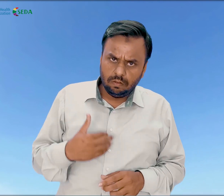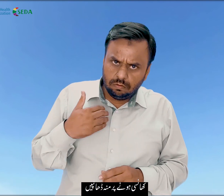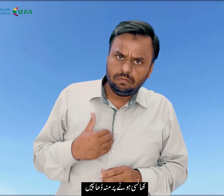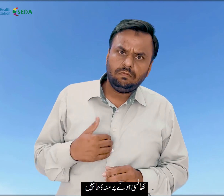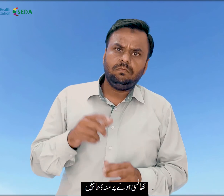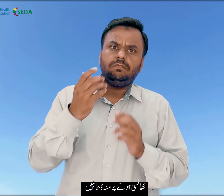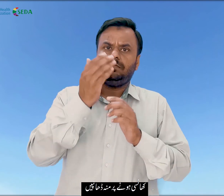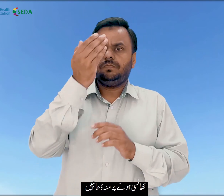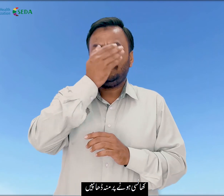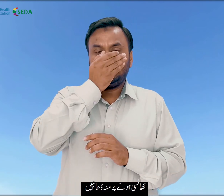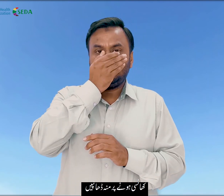کھانسی ہونے پر منہ ڈھانپیں۔